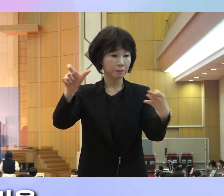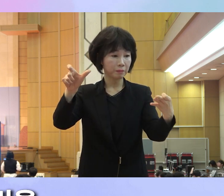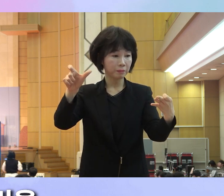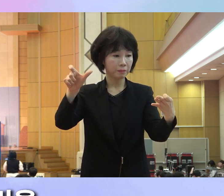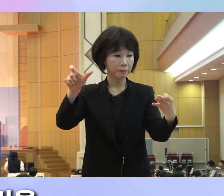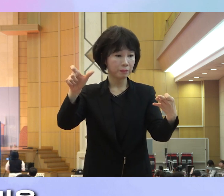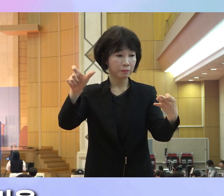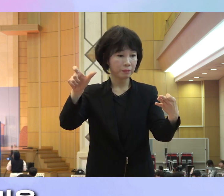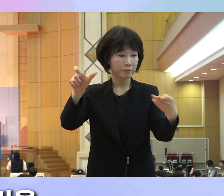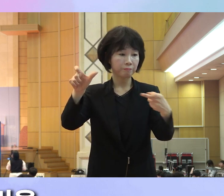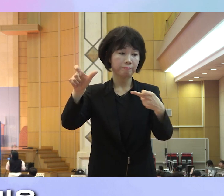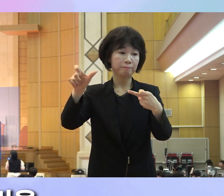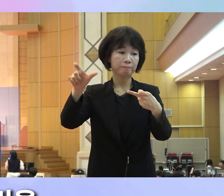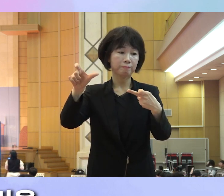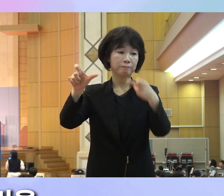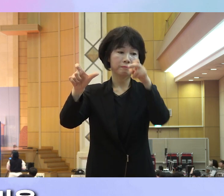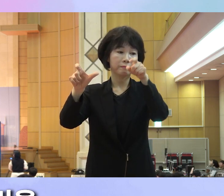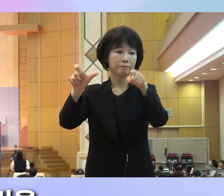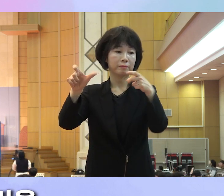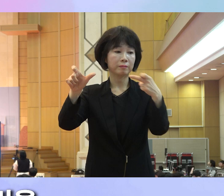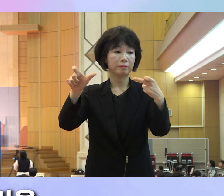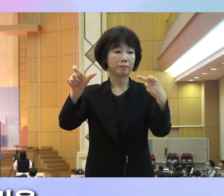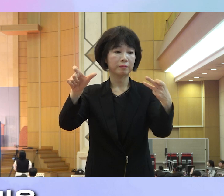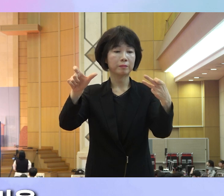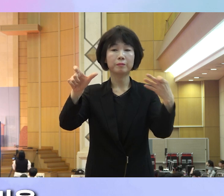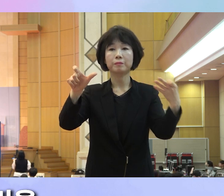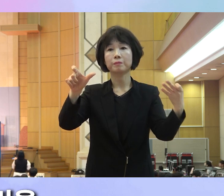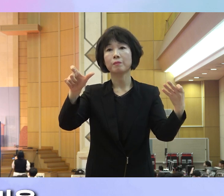수로 281페이지.